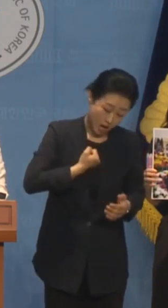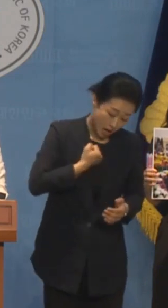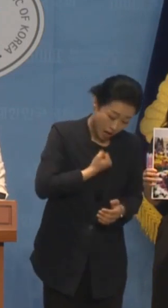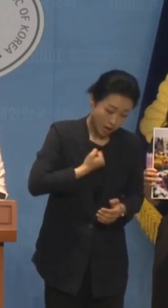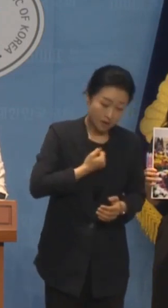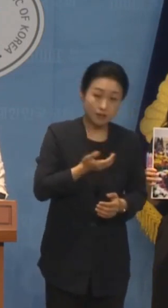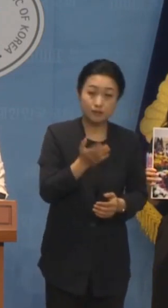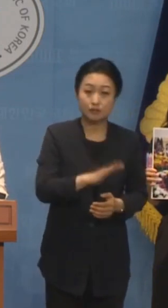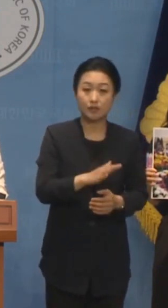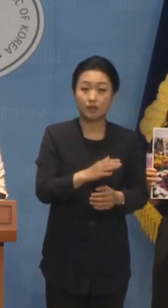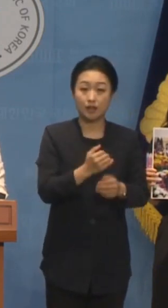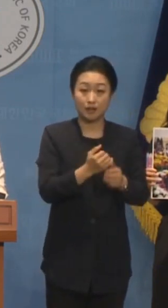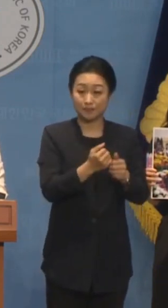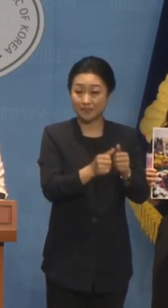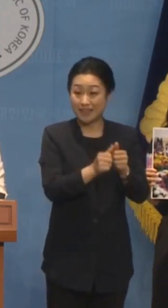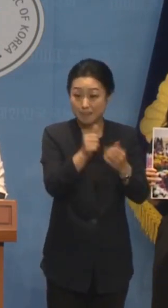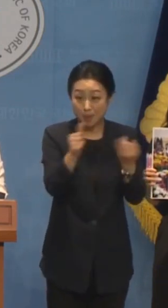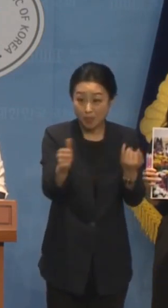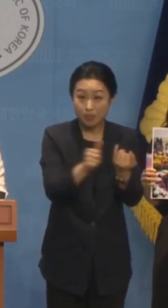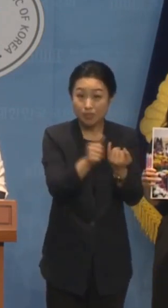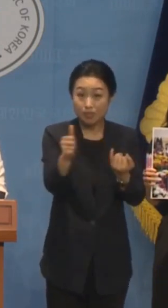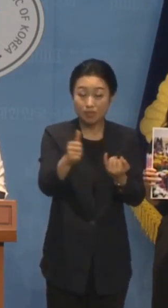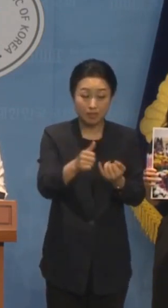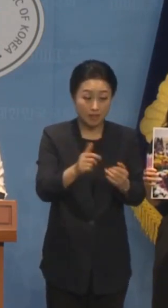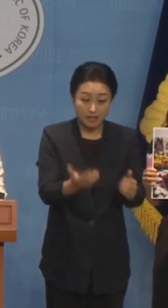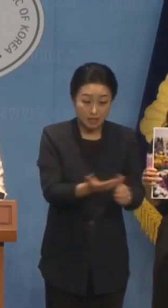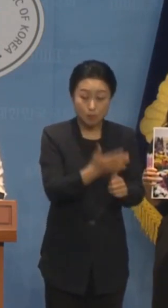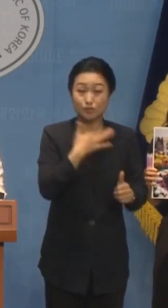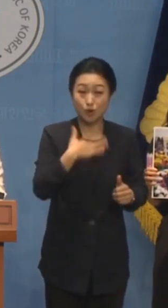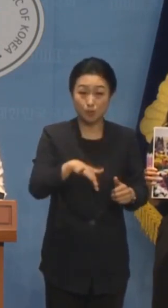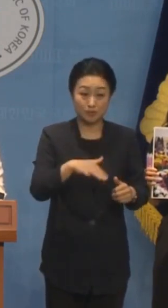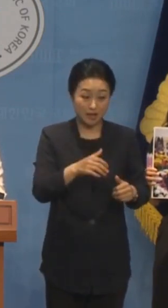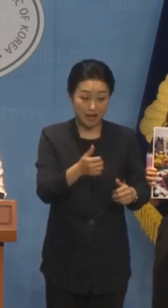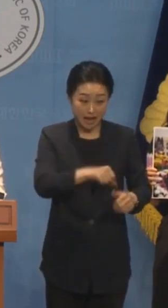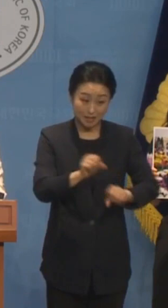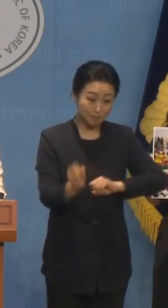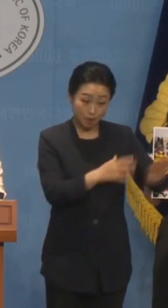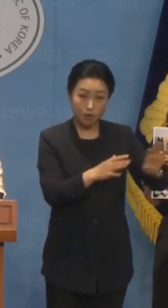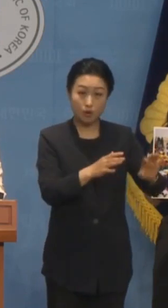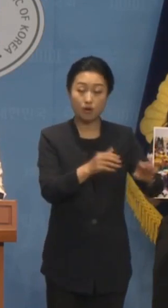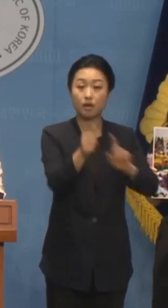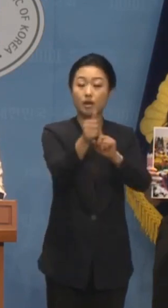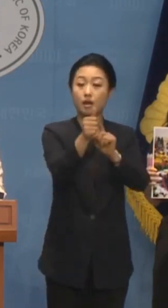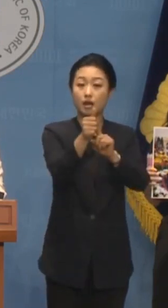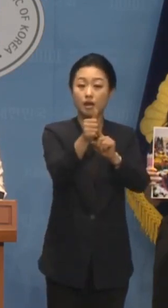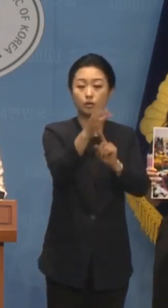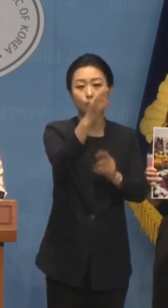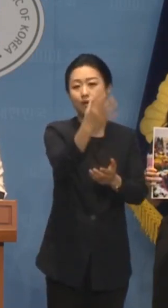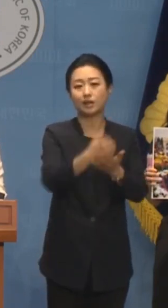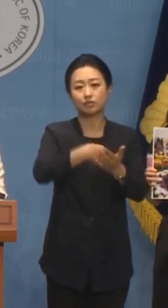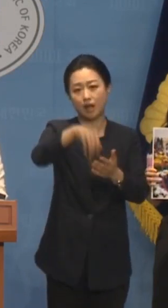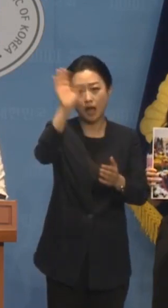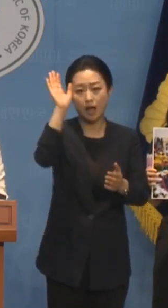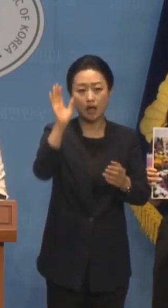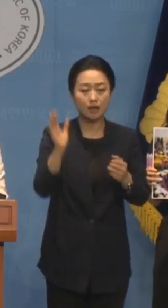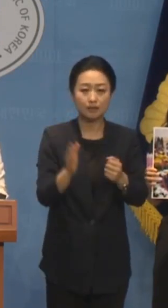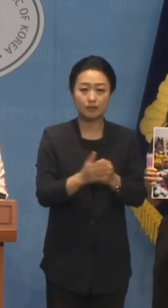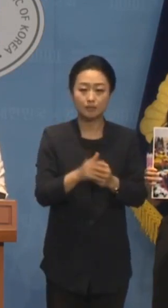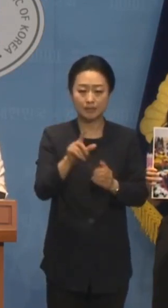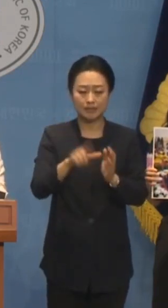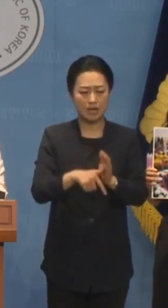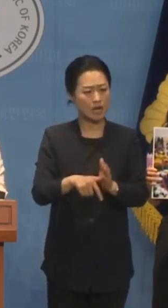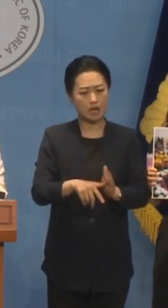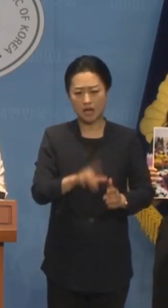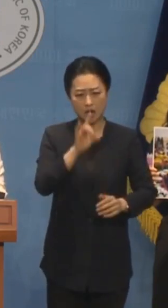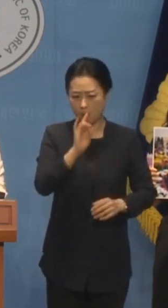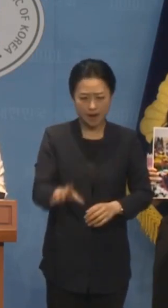큰 고통이 다가왔습니다. 이제는 이런 일이 있어서는 안 되겠다라고 해서 발의하게 된 것이